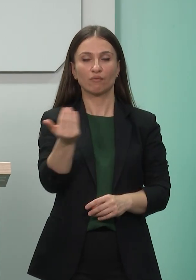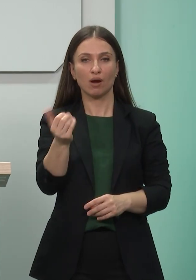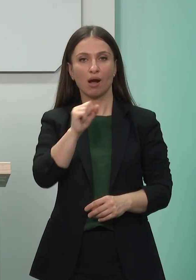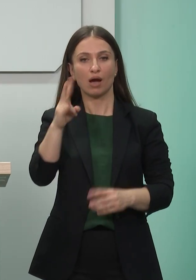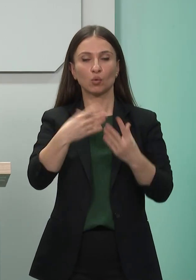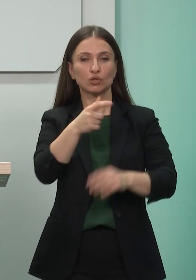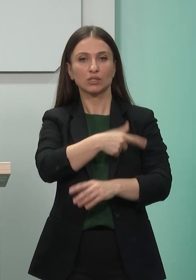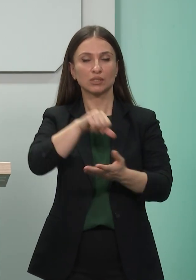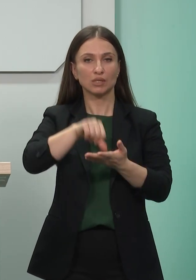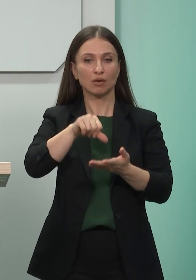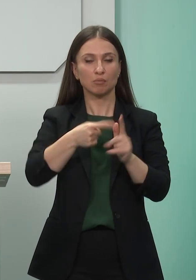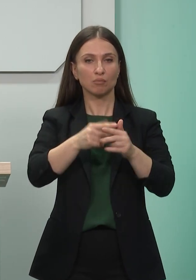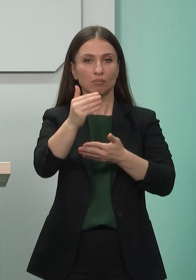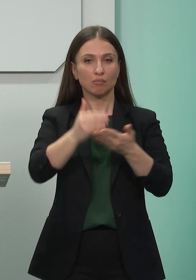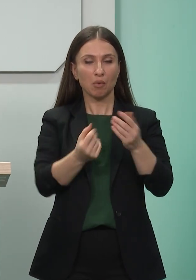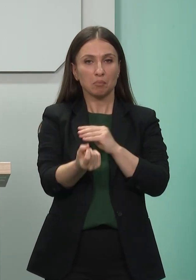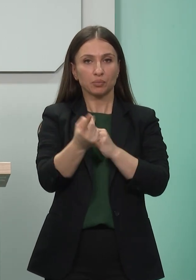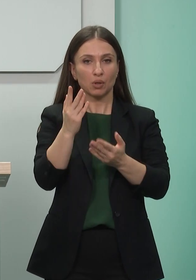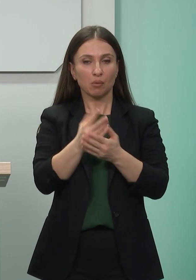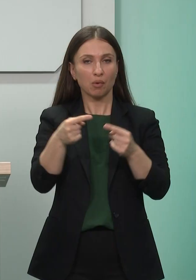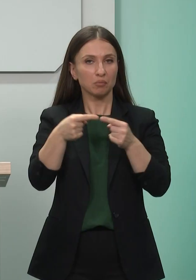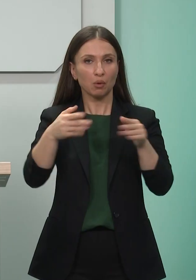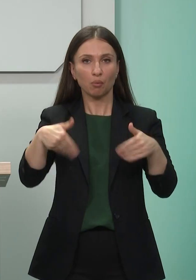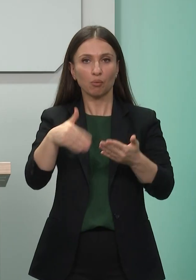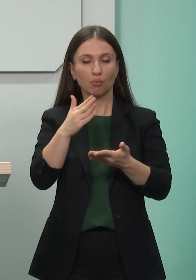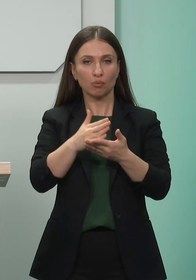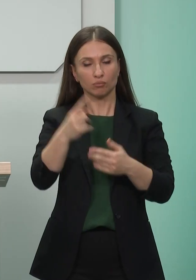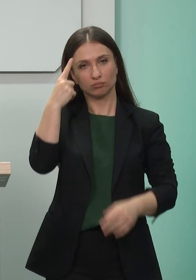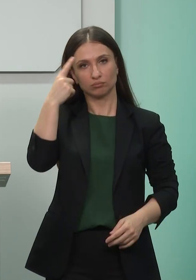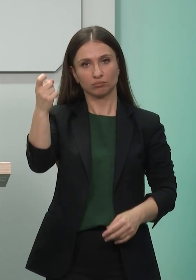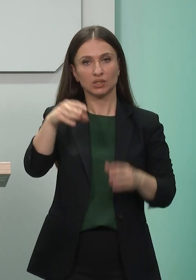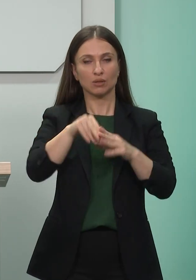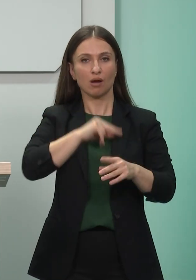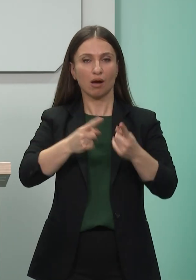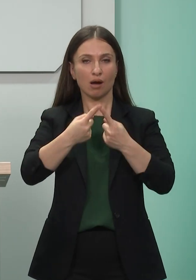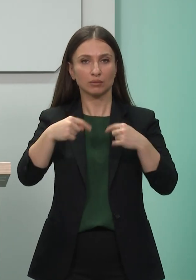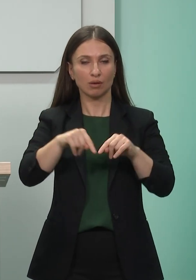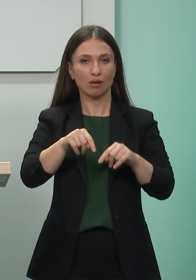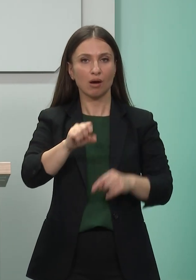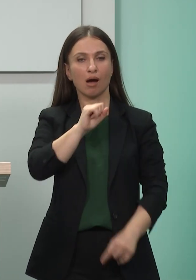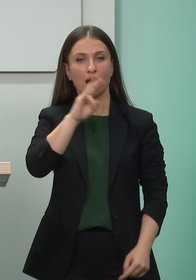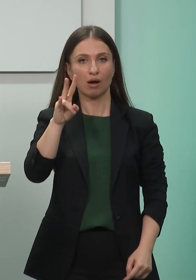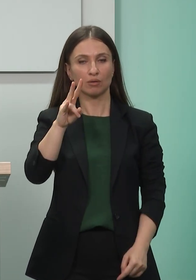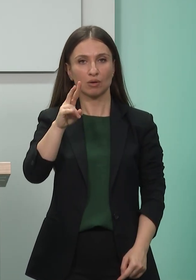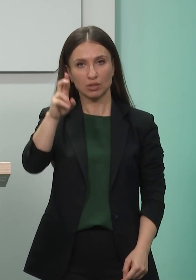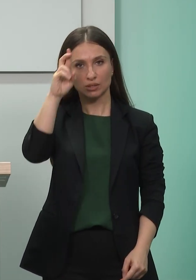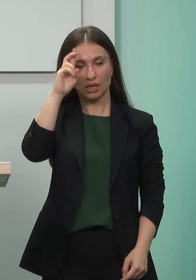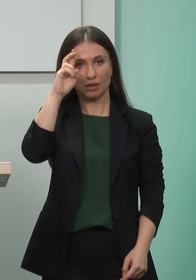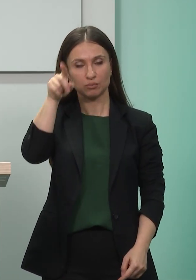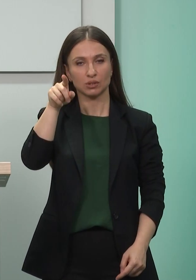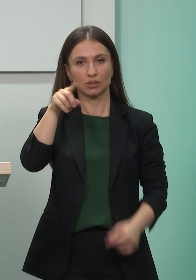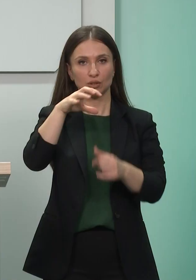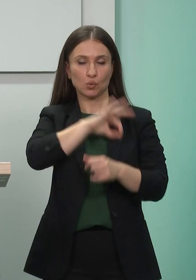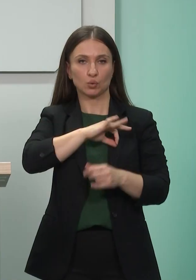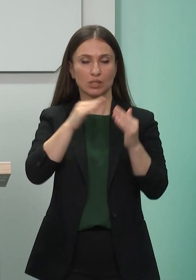ან ოჯახის წევრების მონაცემებში აღმოაჩენთ უზუსტობას, მიმართეთ საარჩევნო ადმინისტრაციას ან სახელმწიფო